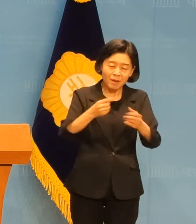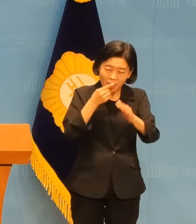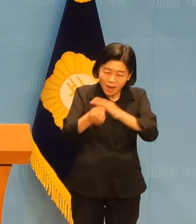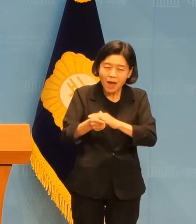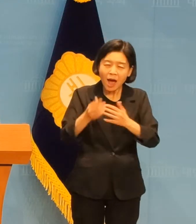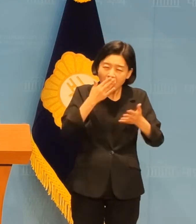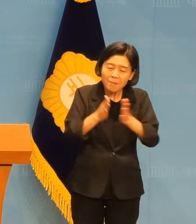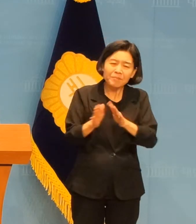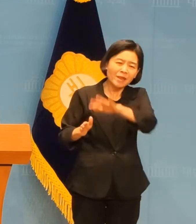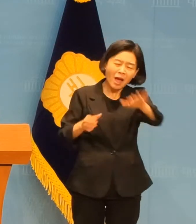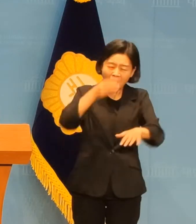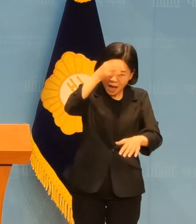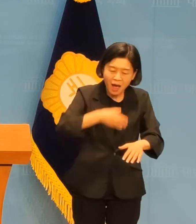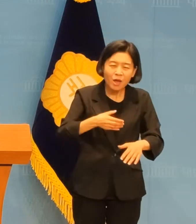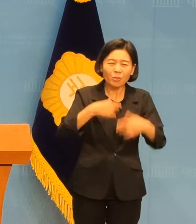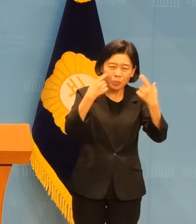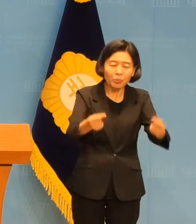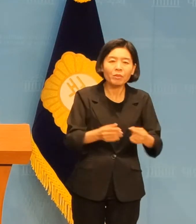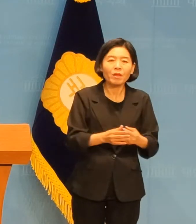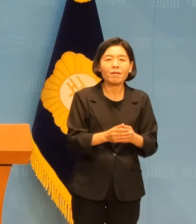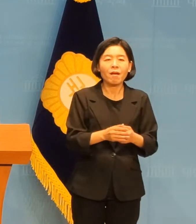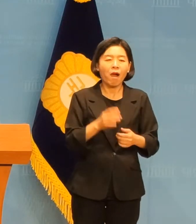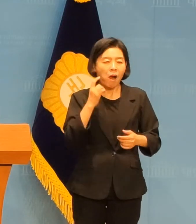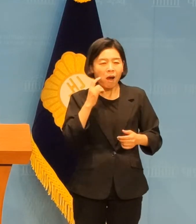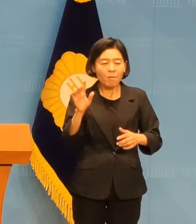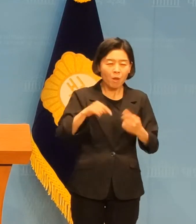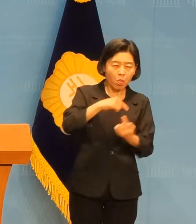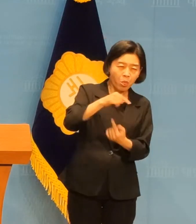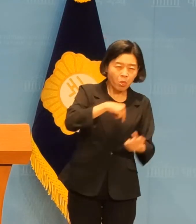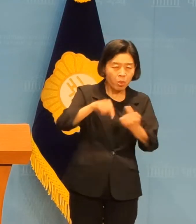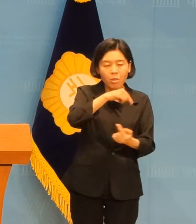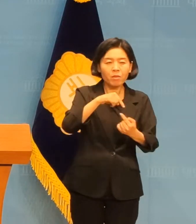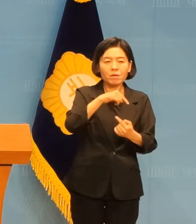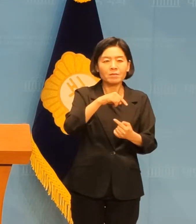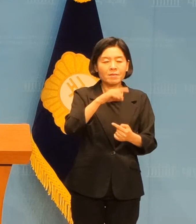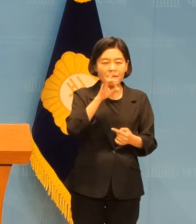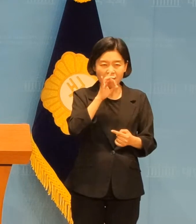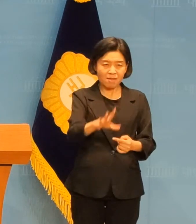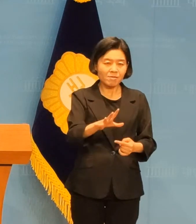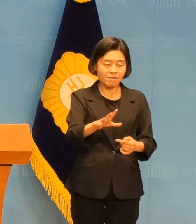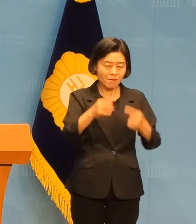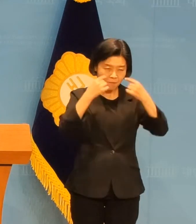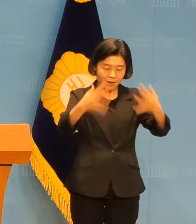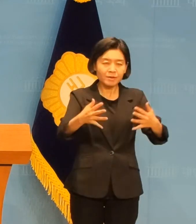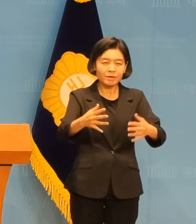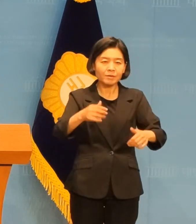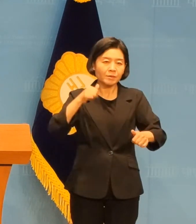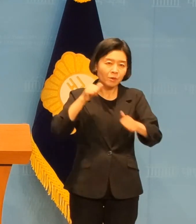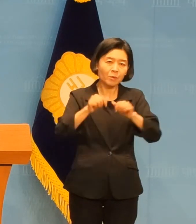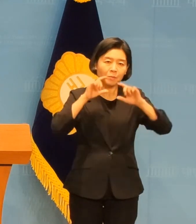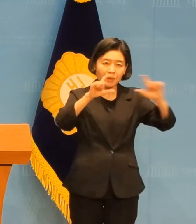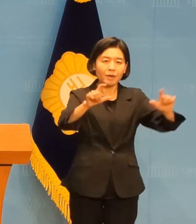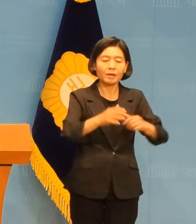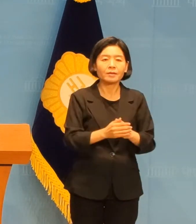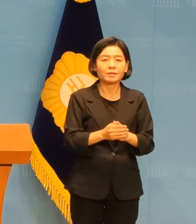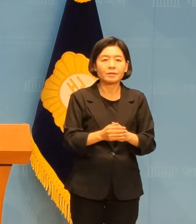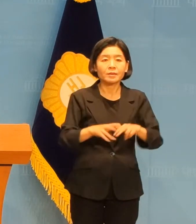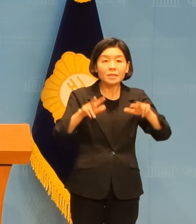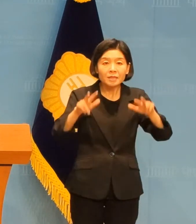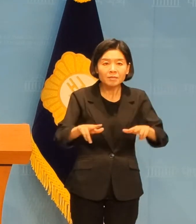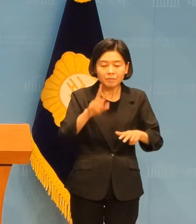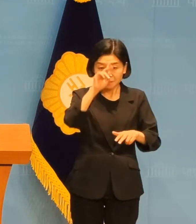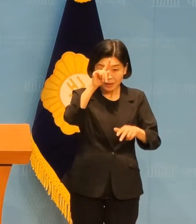수법입니다. 가당차는 오리발 내밀기로 절대 빠져나갈 수 없음을 똑똑히 경고합니다. 늦어도 한참 늦은